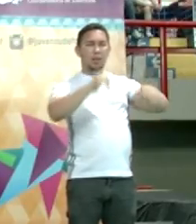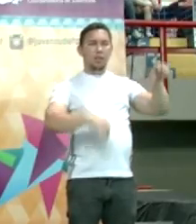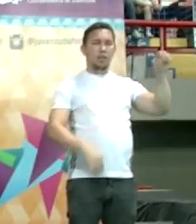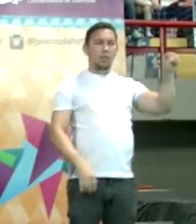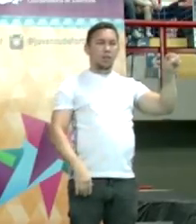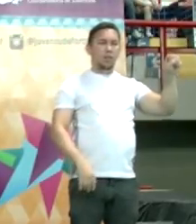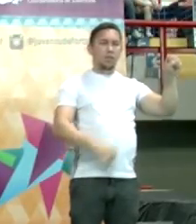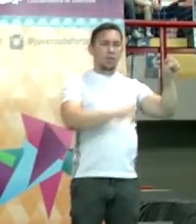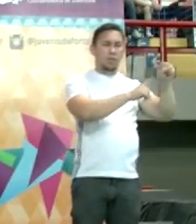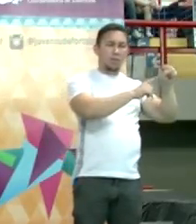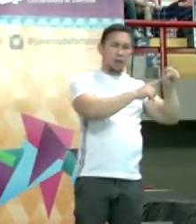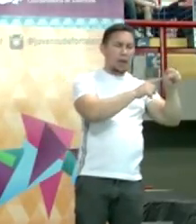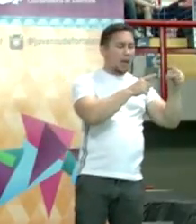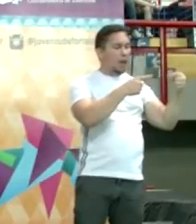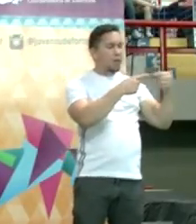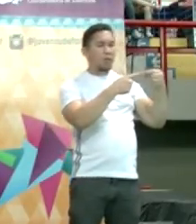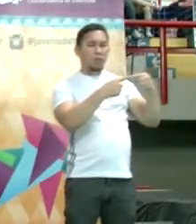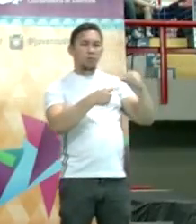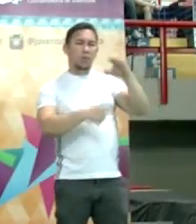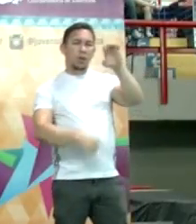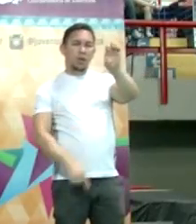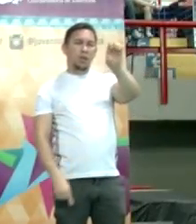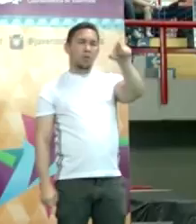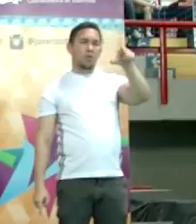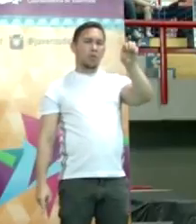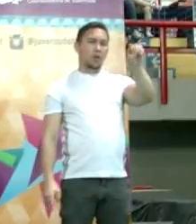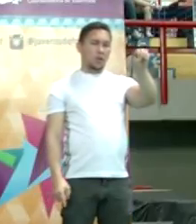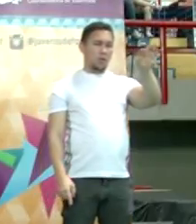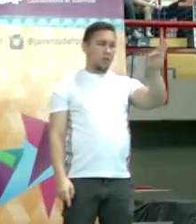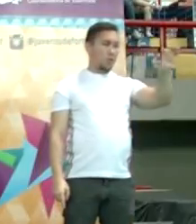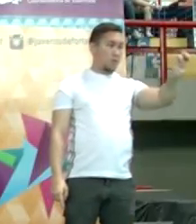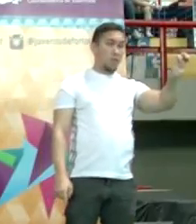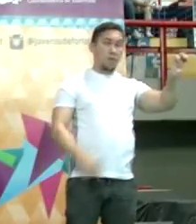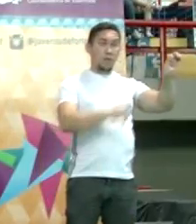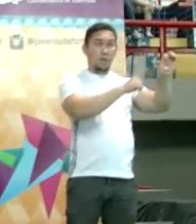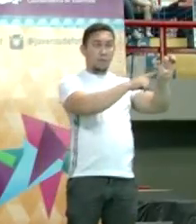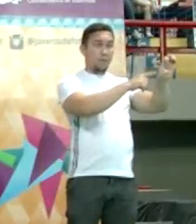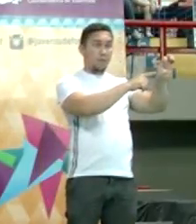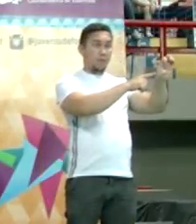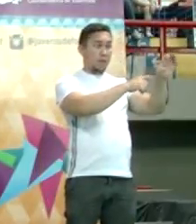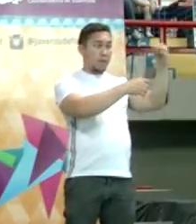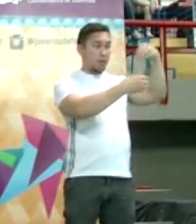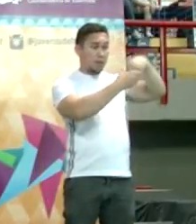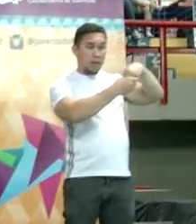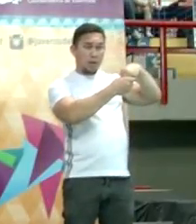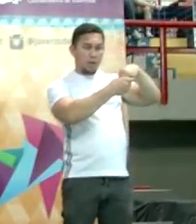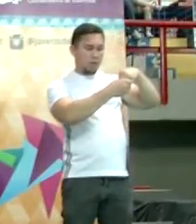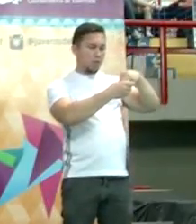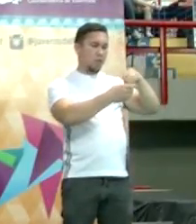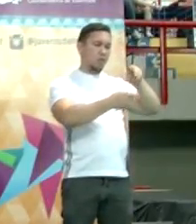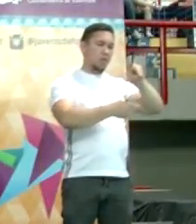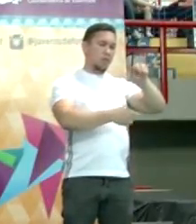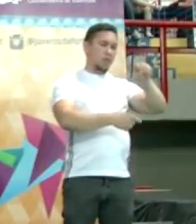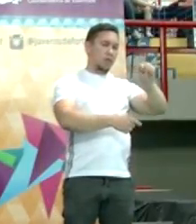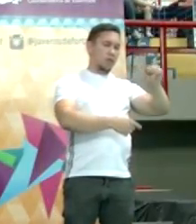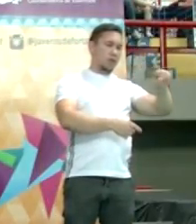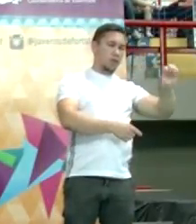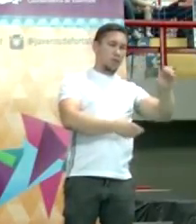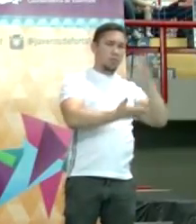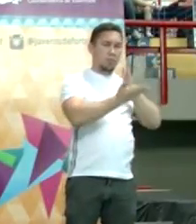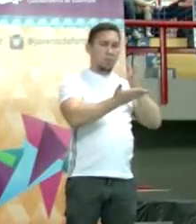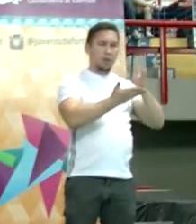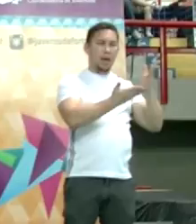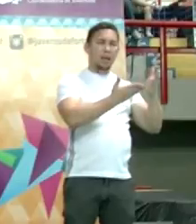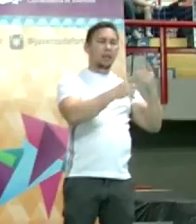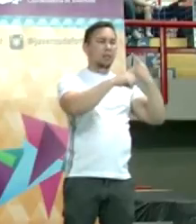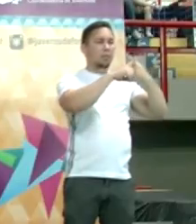gente? Enxofre. E o 10 é a concentração do enxofre no diesel em partes por milhão. Quer